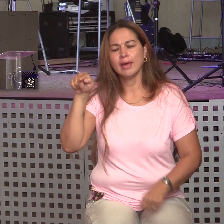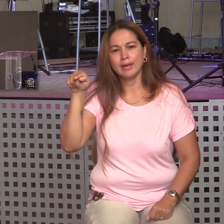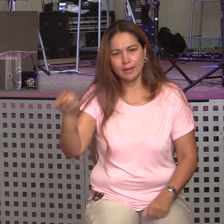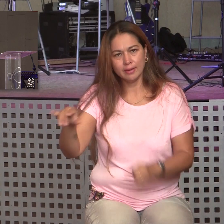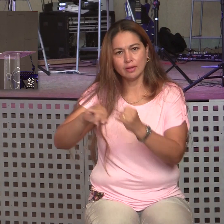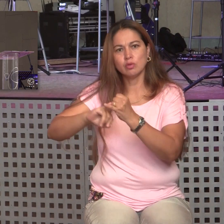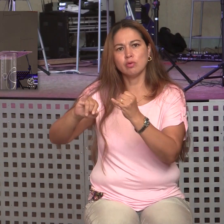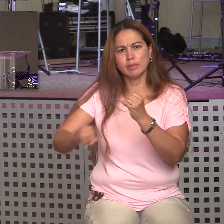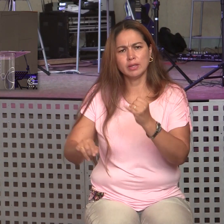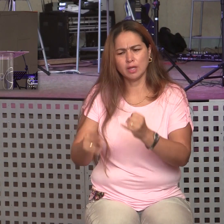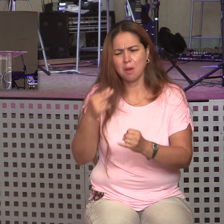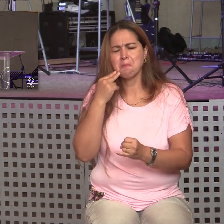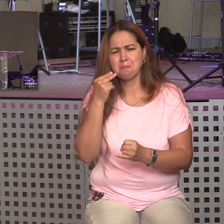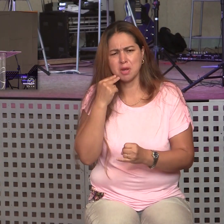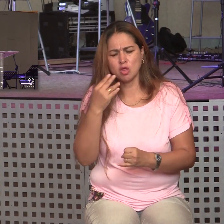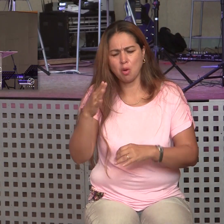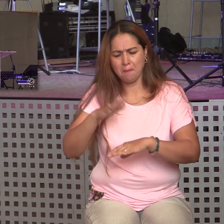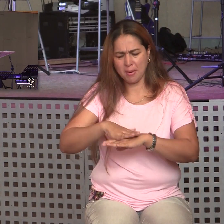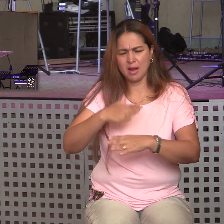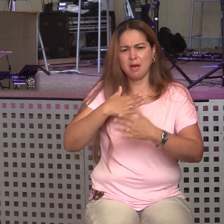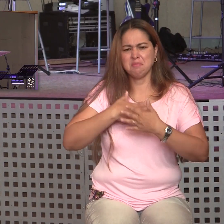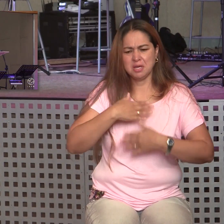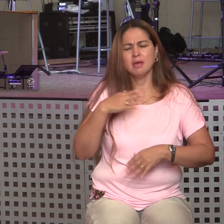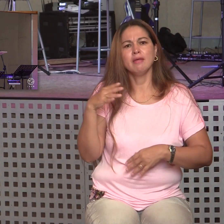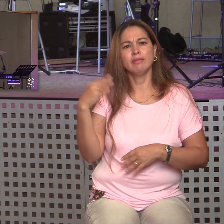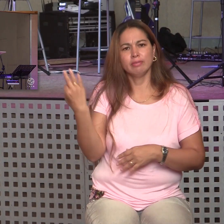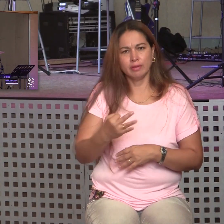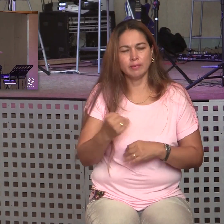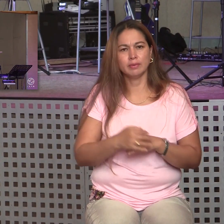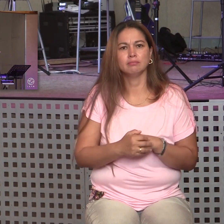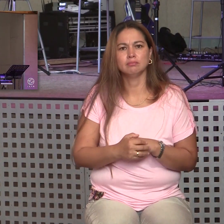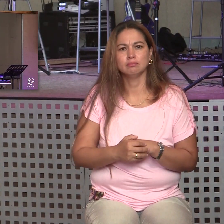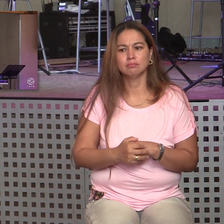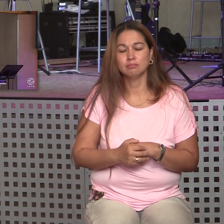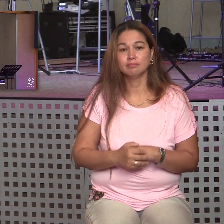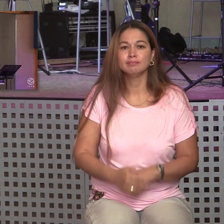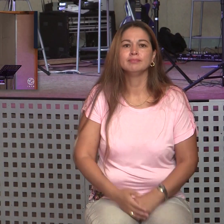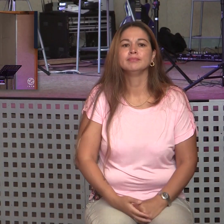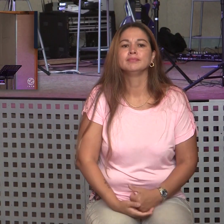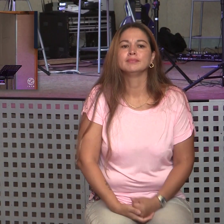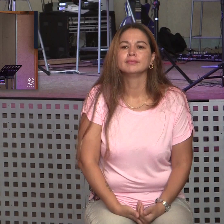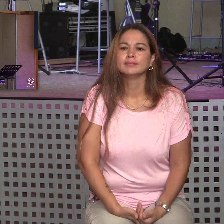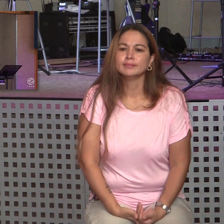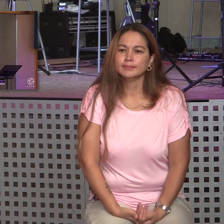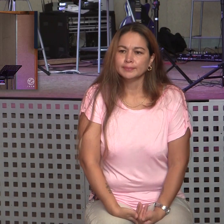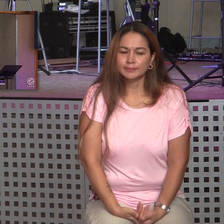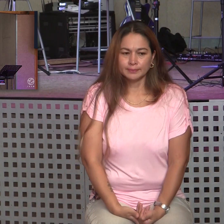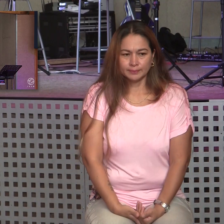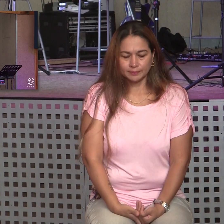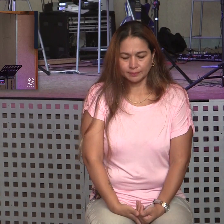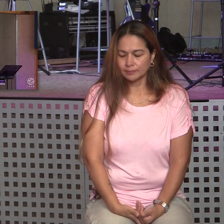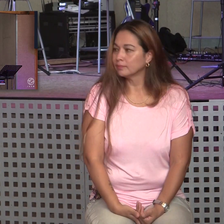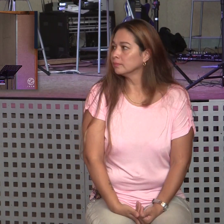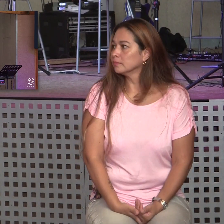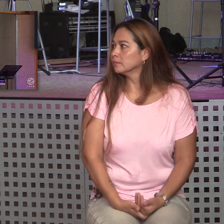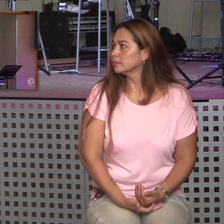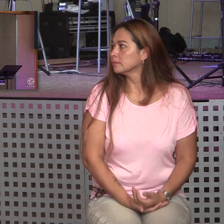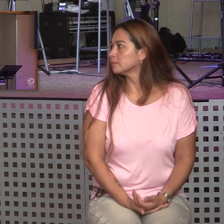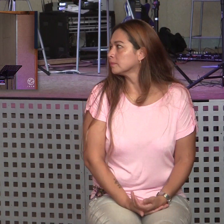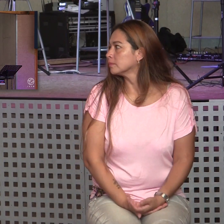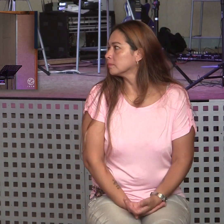mí. Ese es uno de los mensajes claves que tenemos que poder decir en cualquier tormenta. No digo que sea sencillo,